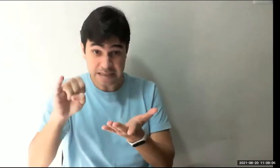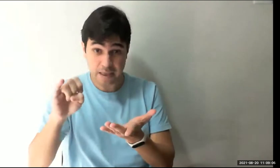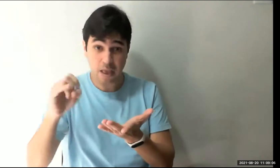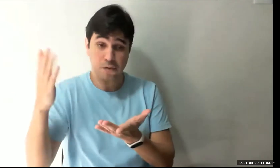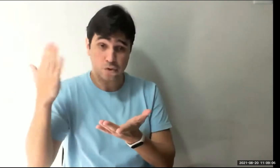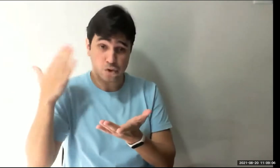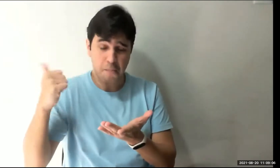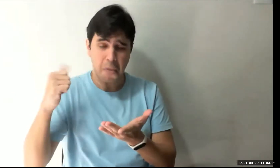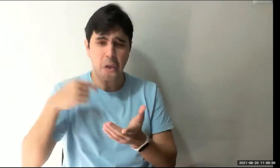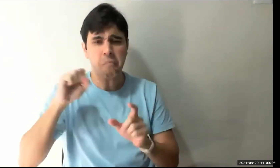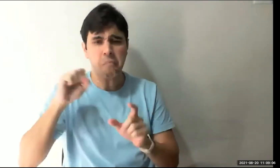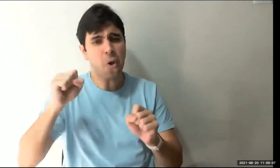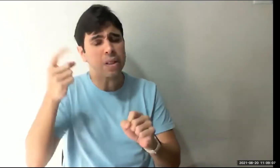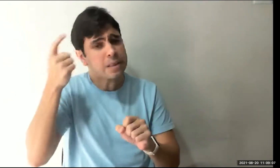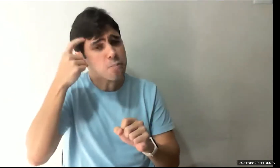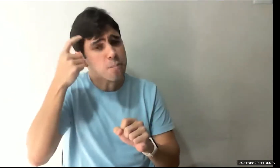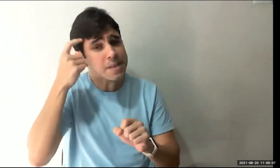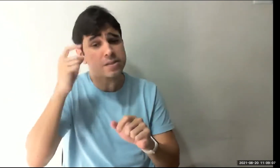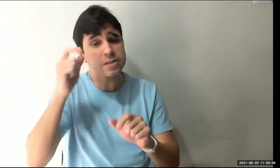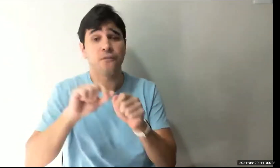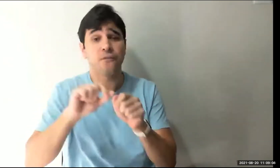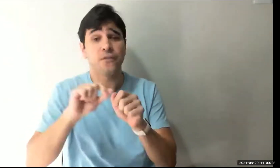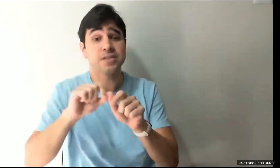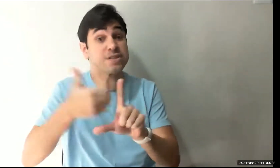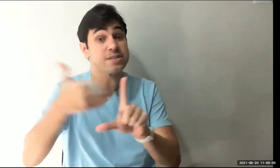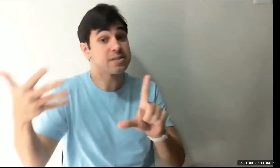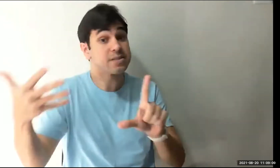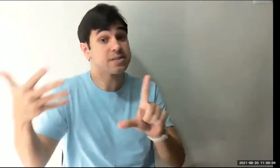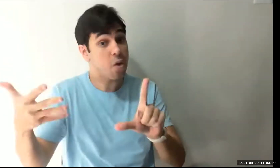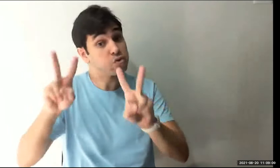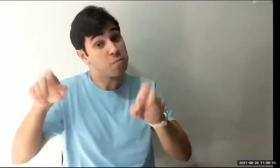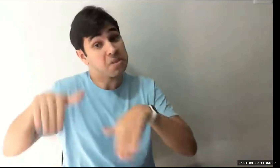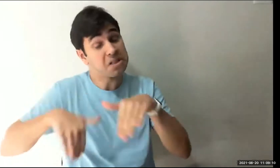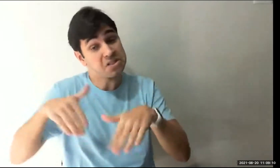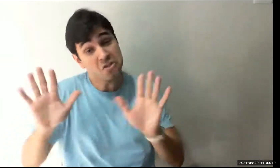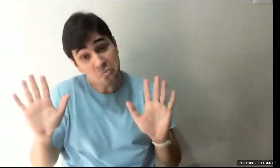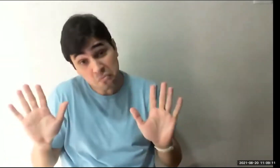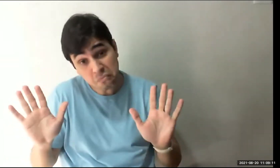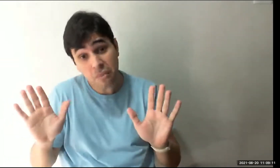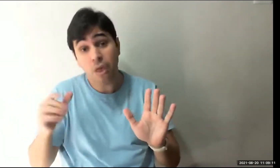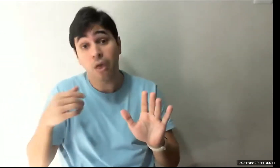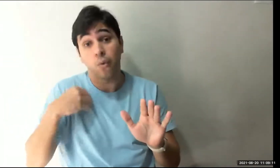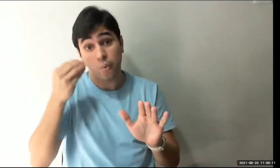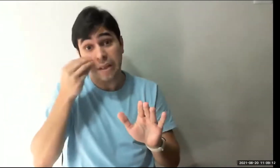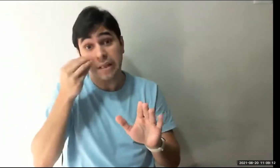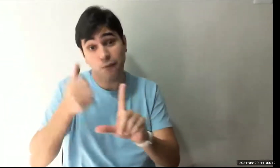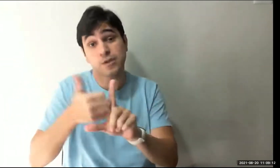está falando. Então, se vocês tiverem interesse em me chamar, podemos pensar